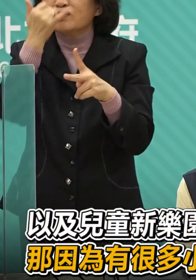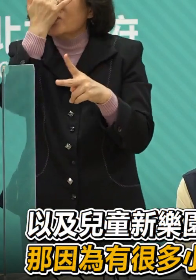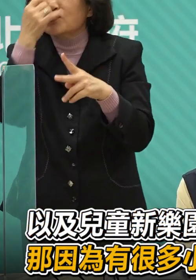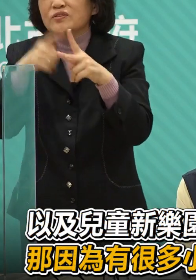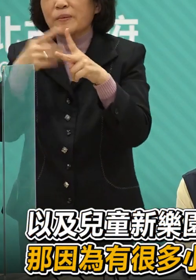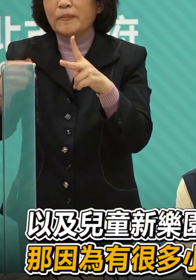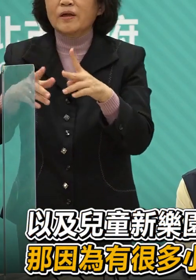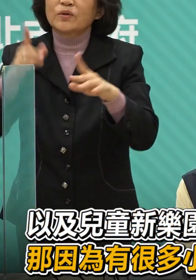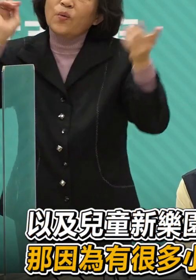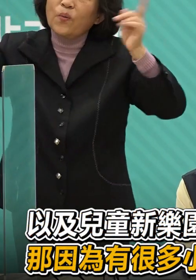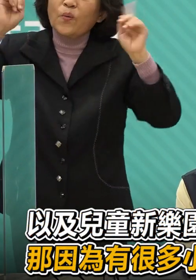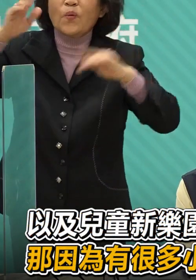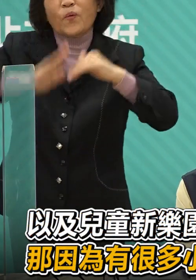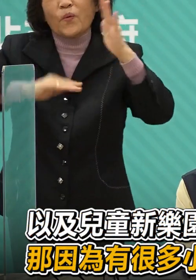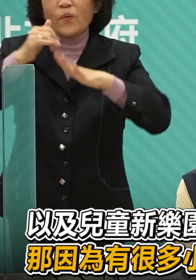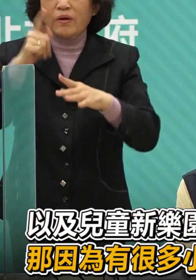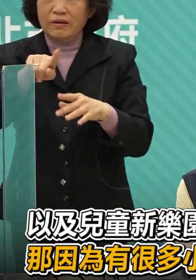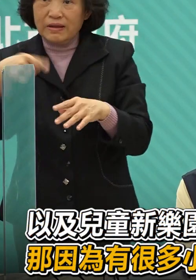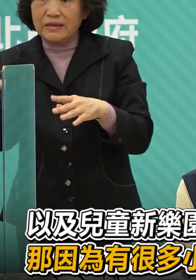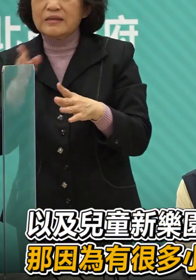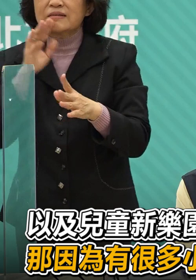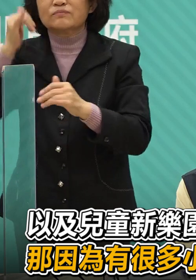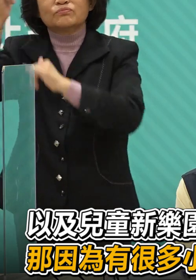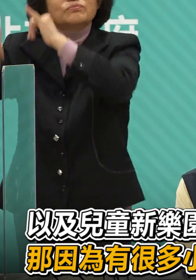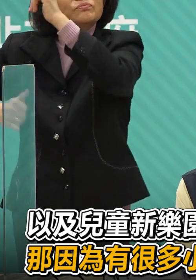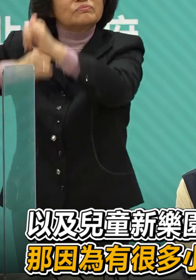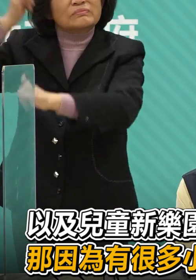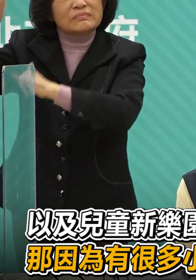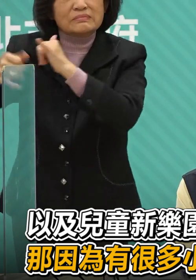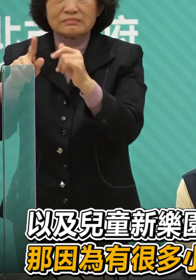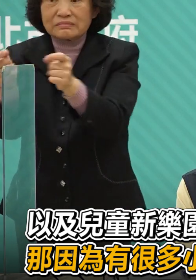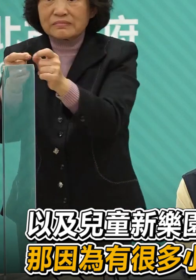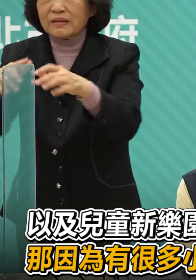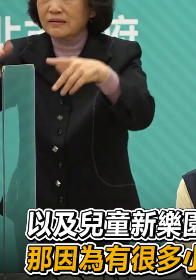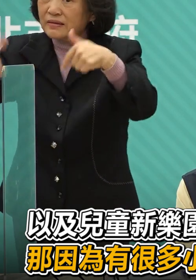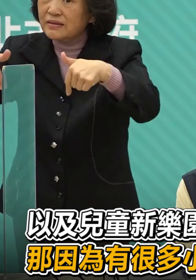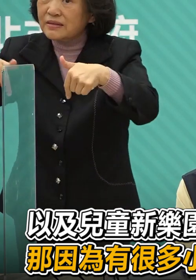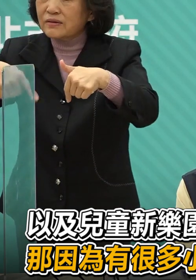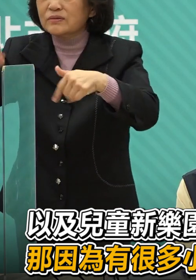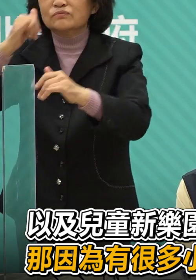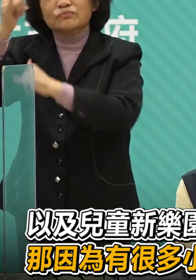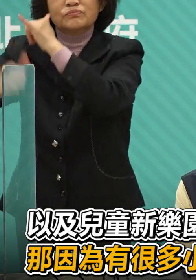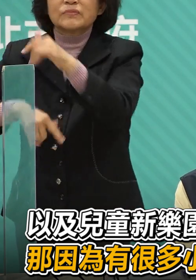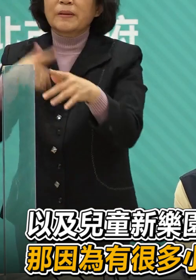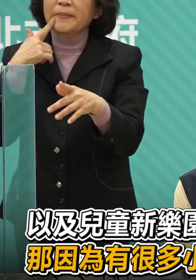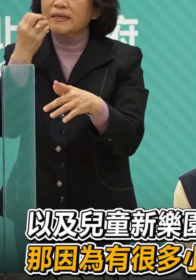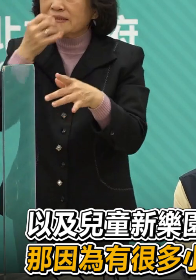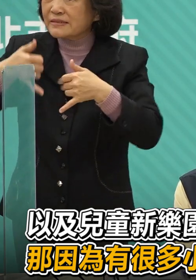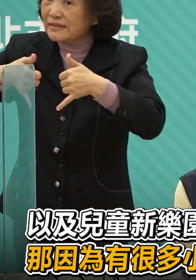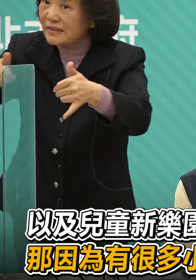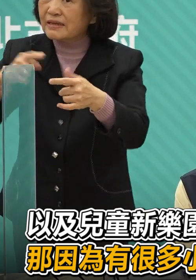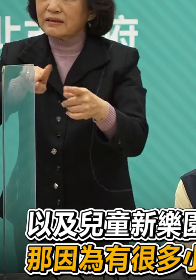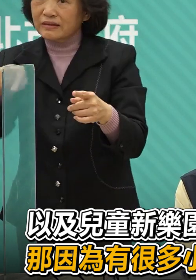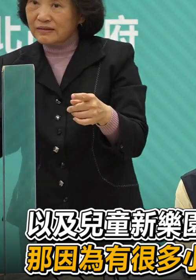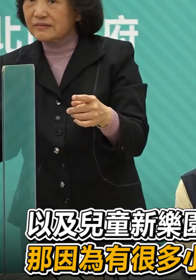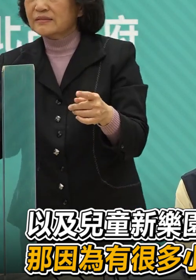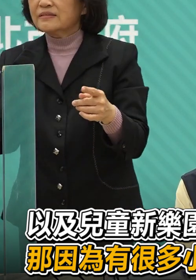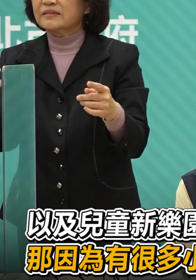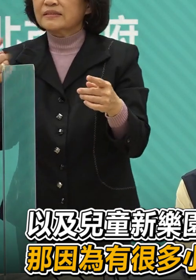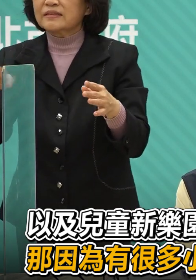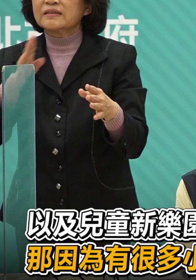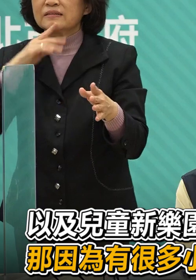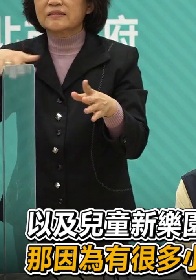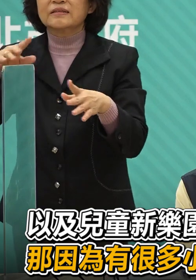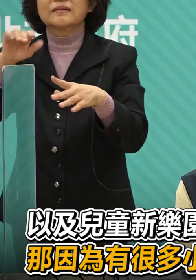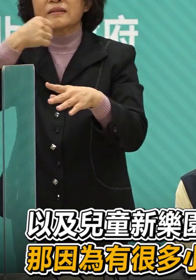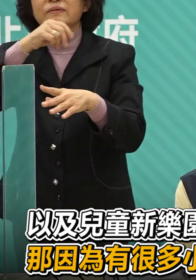展，那还有到儿童新乐园，那到下午的儿童新乐园，他有去美食街，那最后有到台湾科